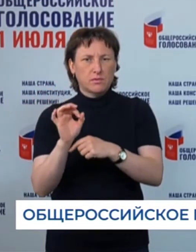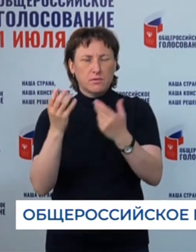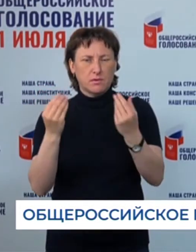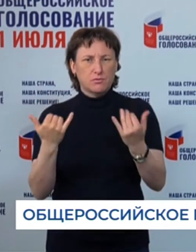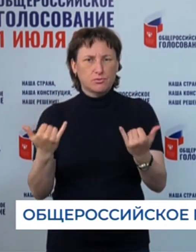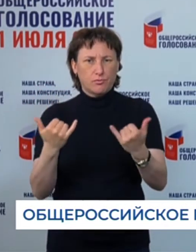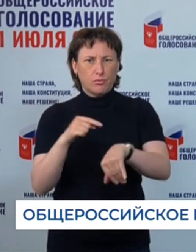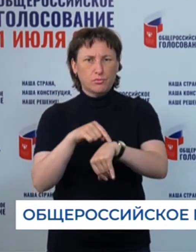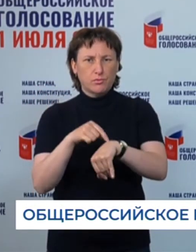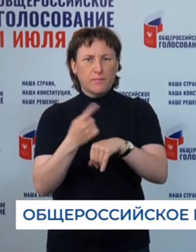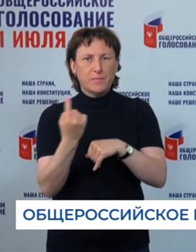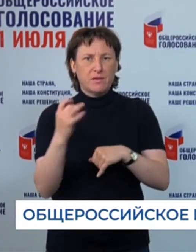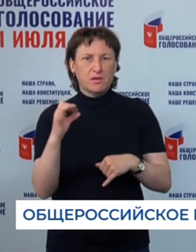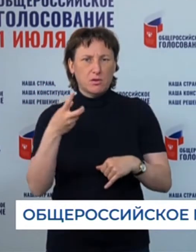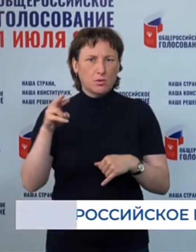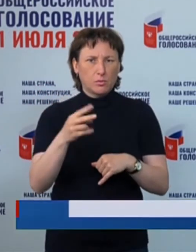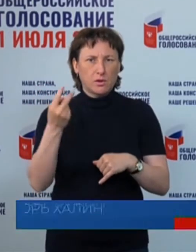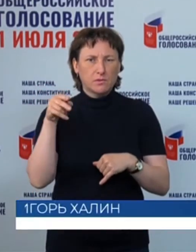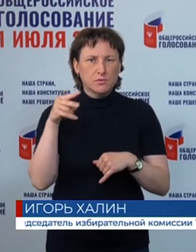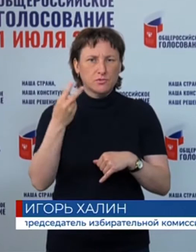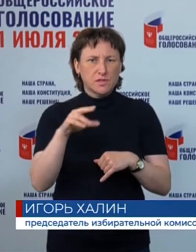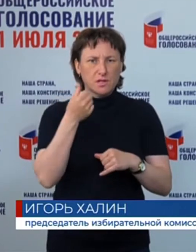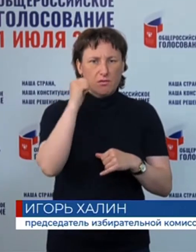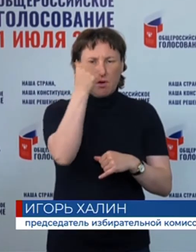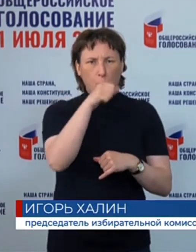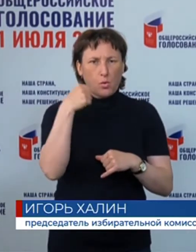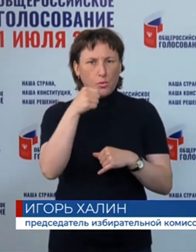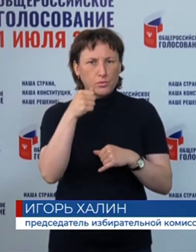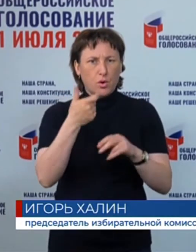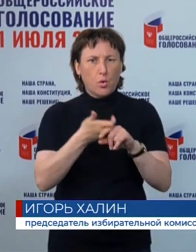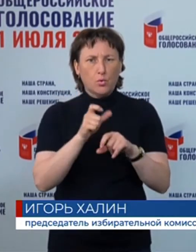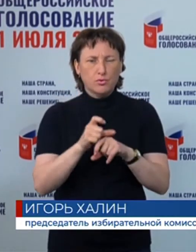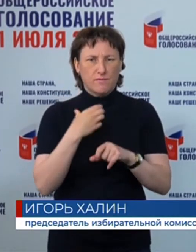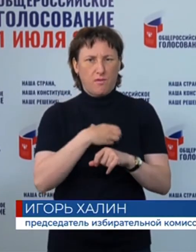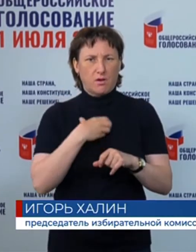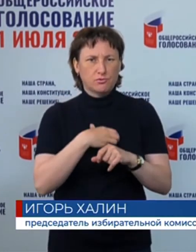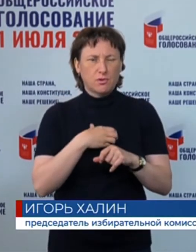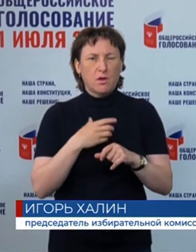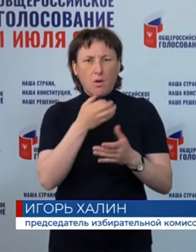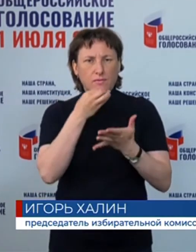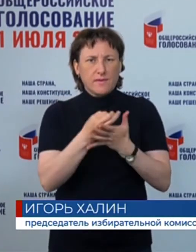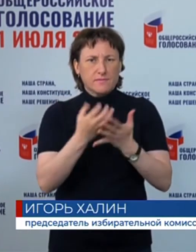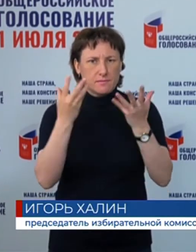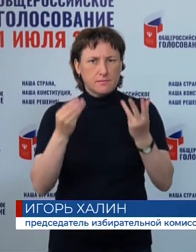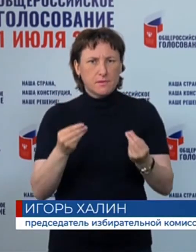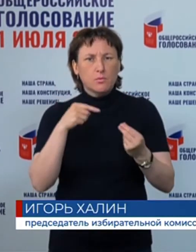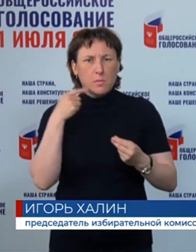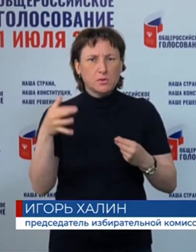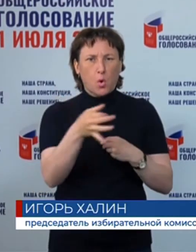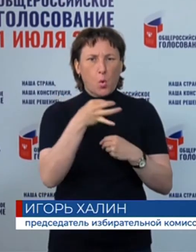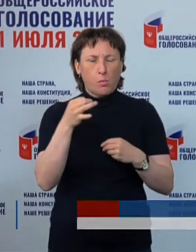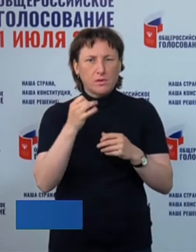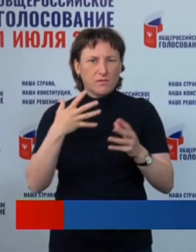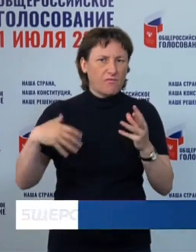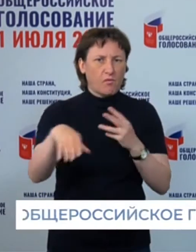сегодня 1 июля 2020 года очень важный ответственный день и для тюменской области